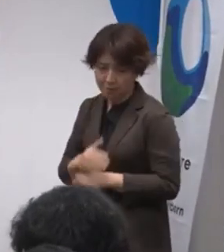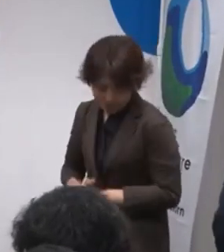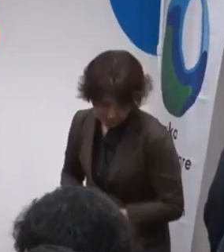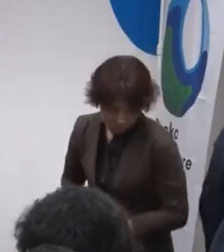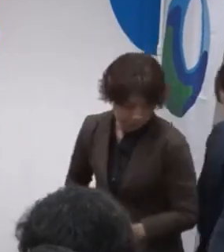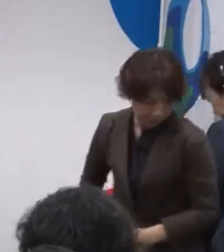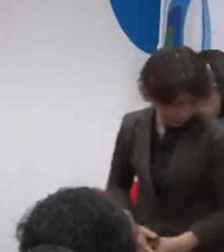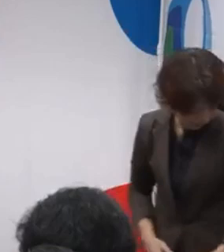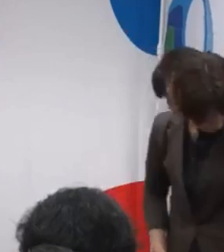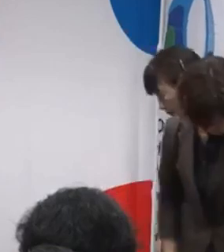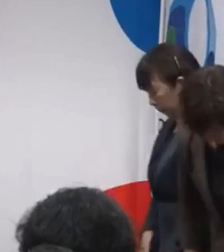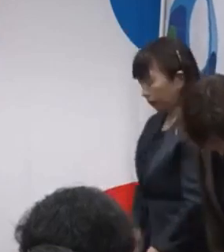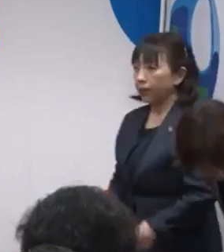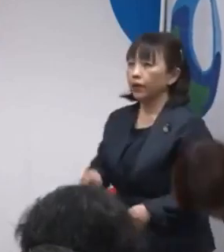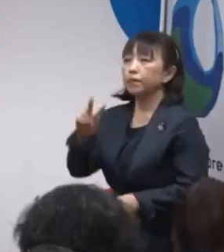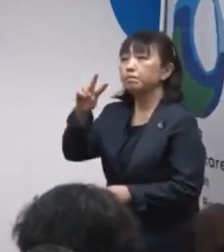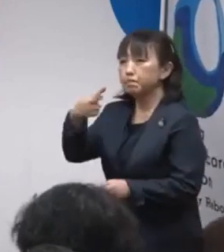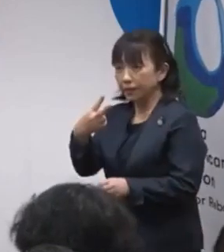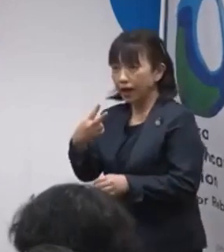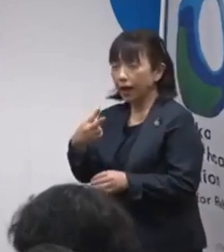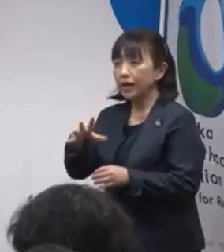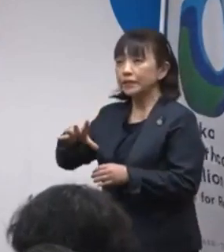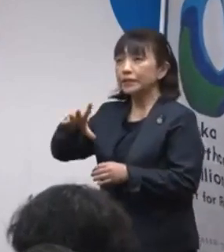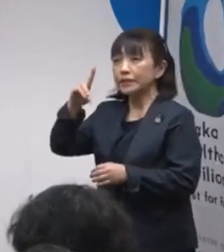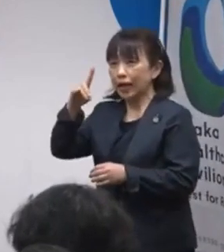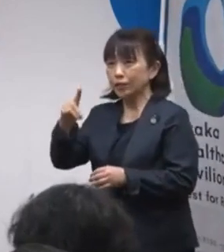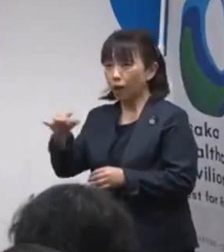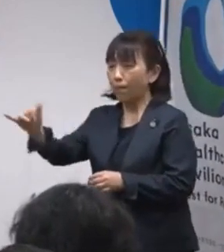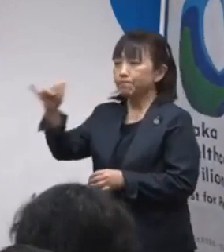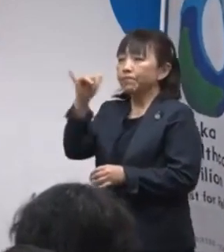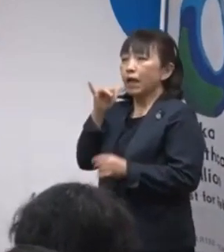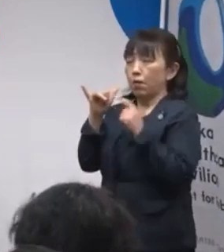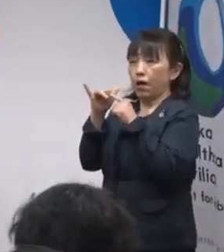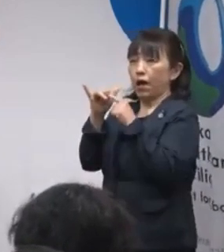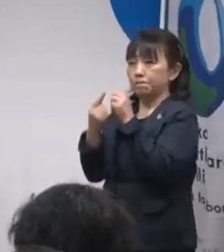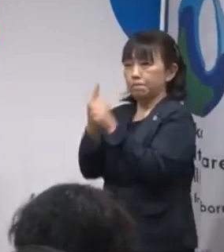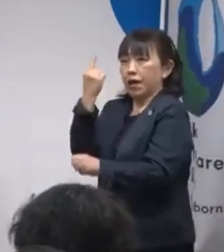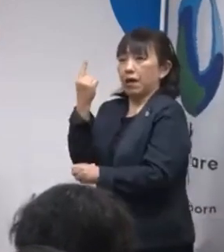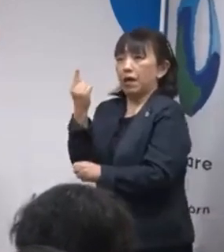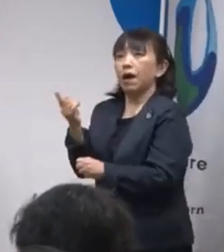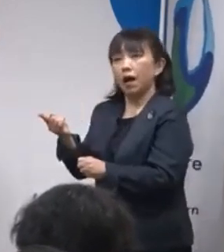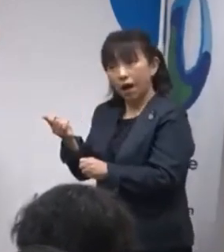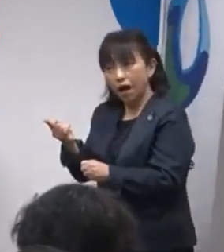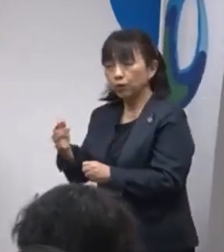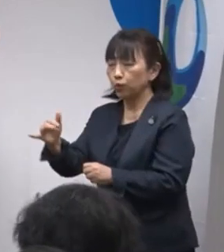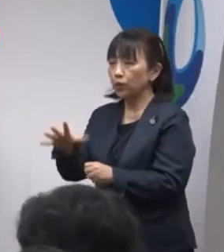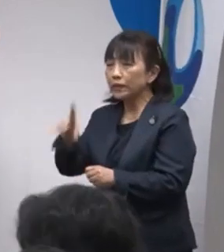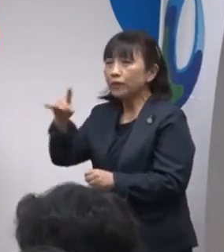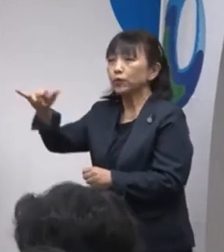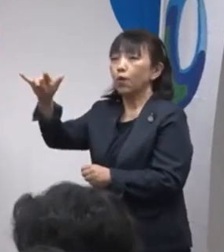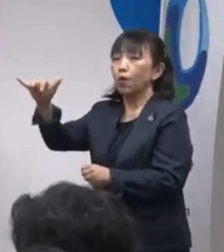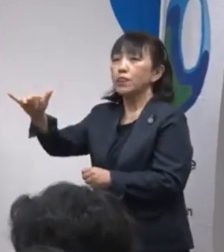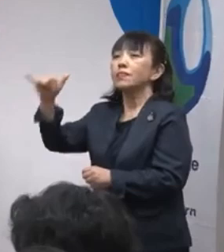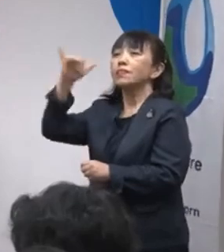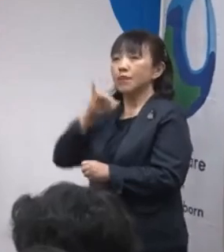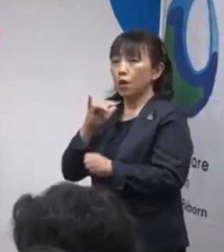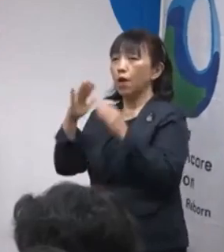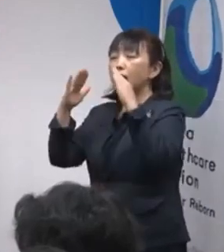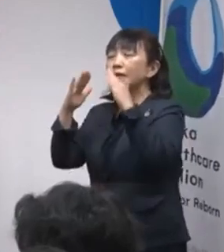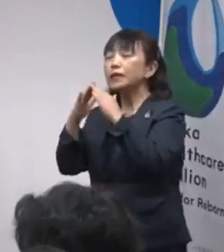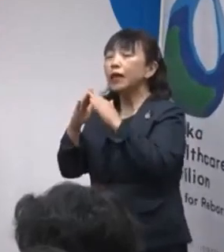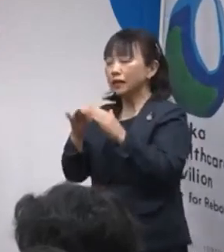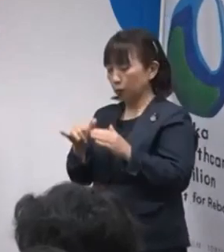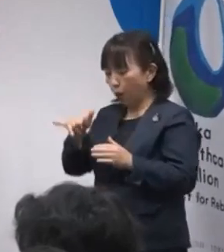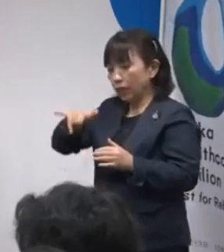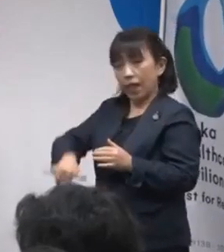またその最初は一本の電話から始まりますので、そもそもその最初にかかってくる電話、自宅の固定電話が多いんです